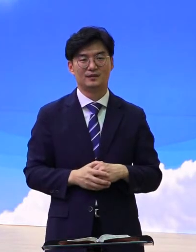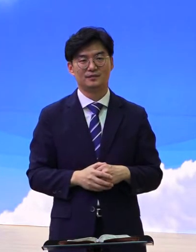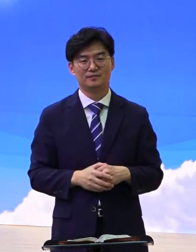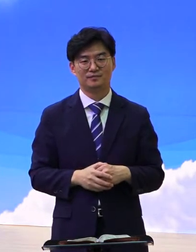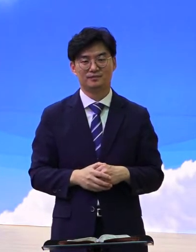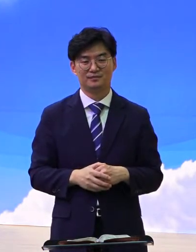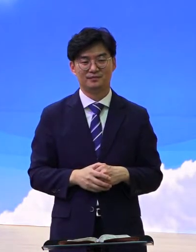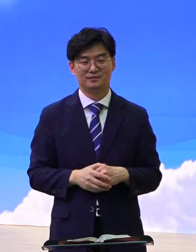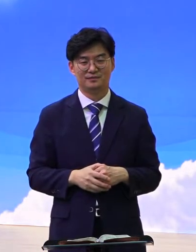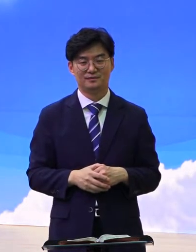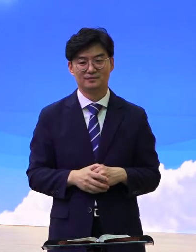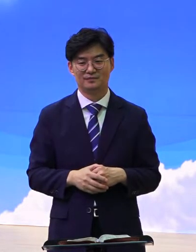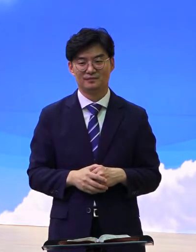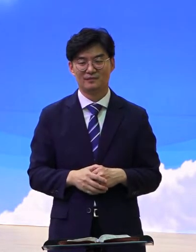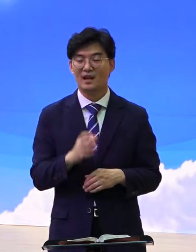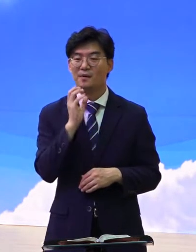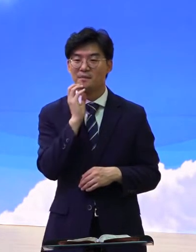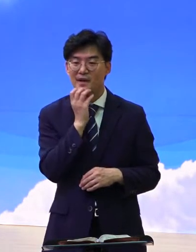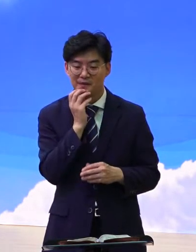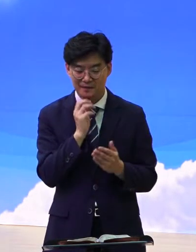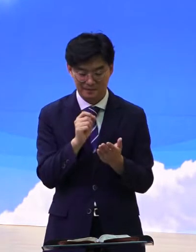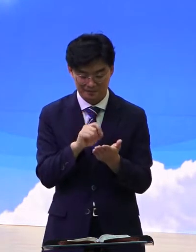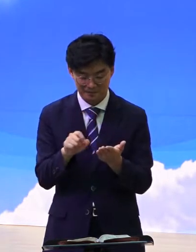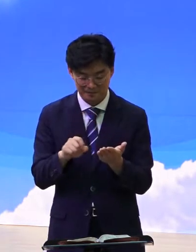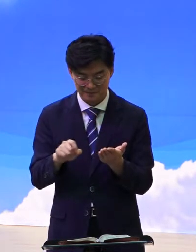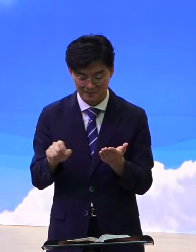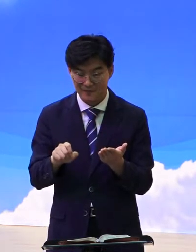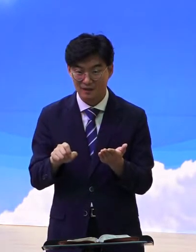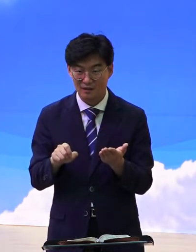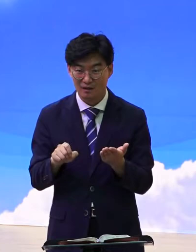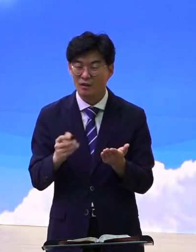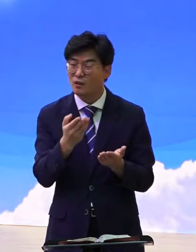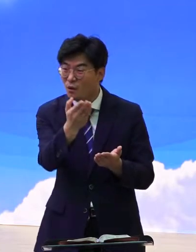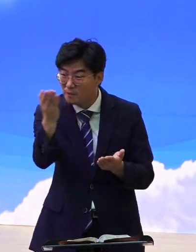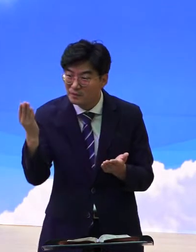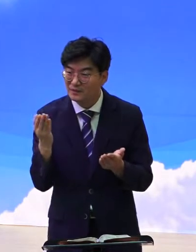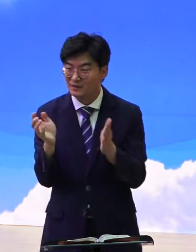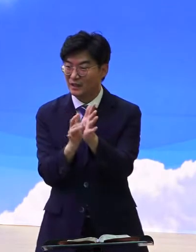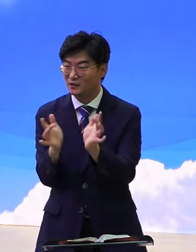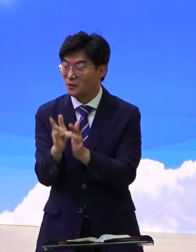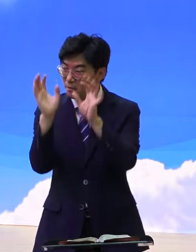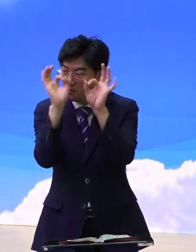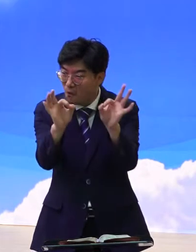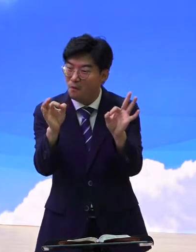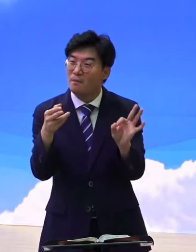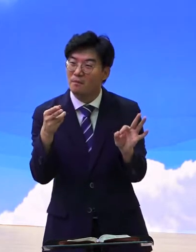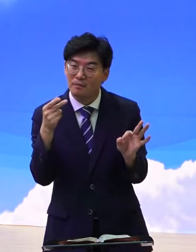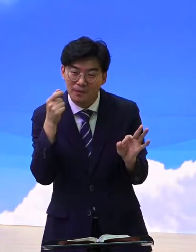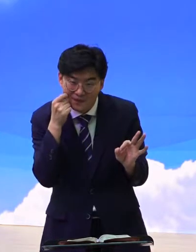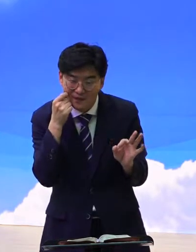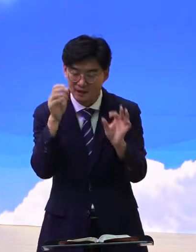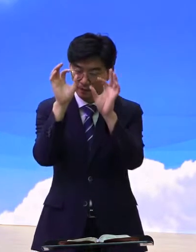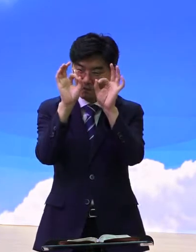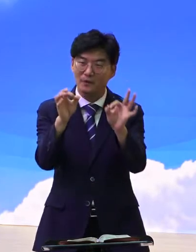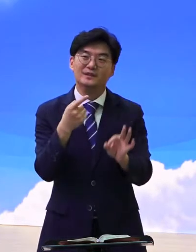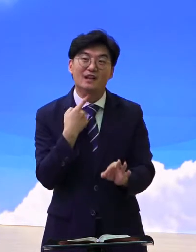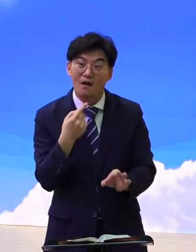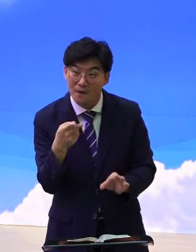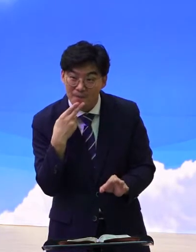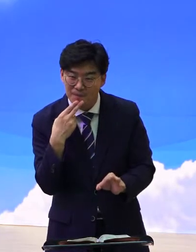당시 이 초대교회 때 예수님을 믿던 사람들은 예수님을 보지 못했지만 예수님을 사랑하는